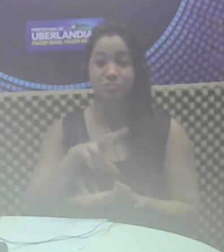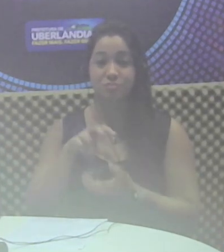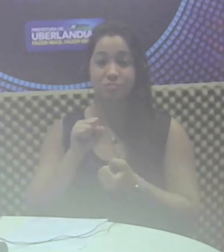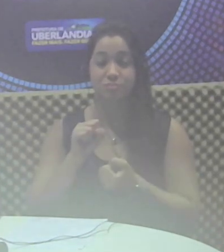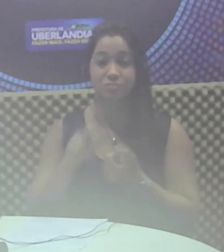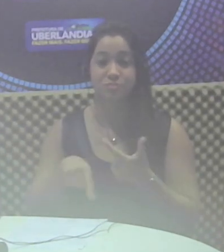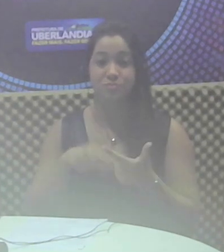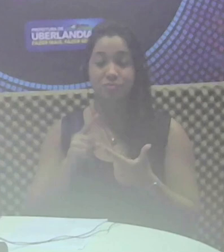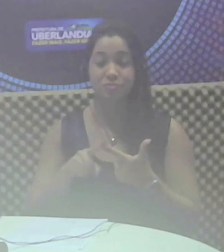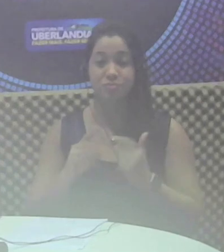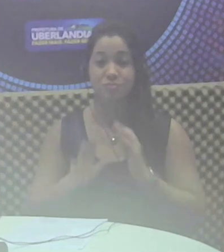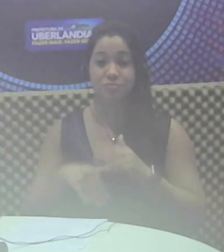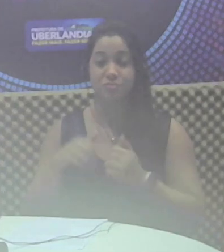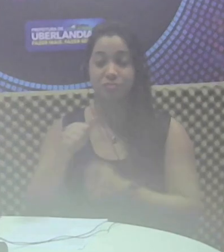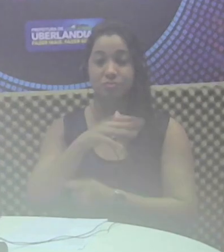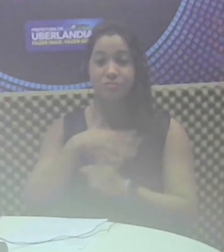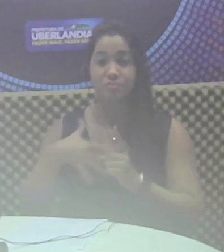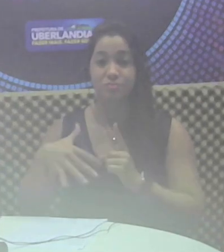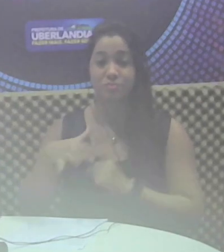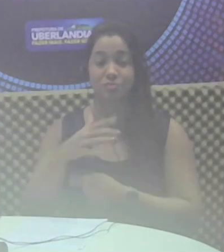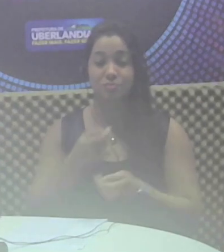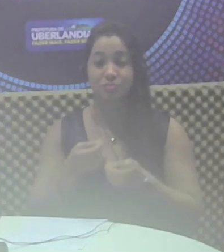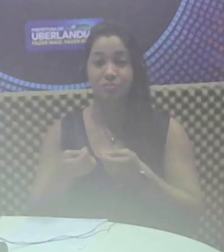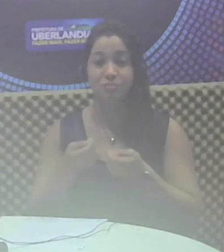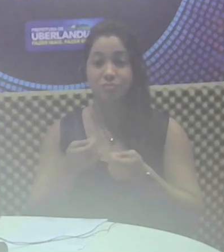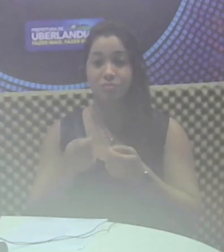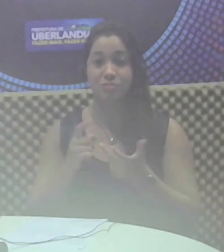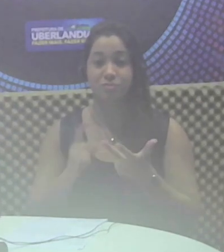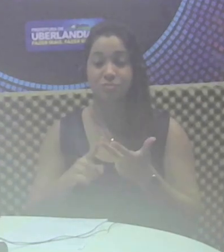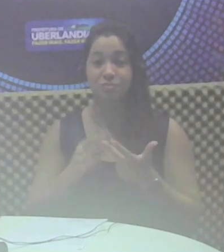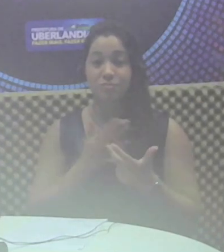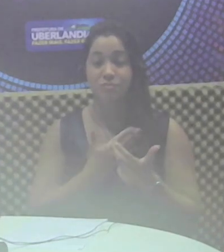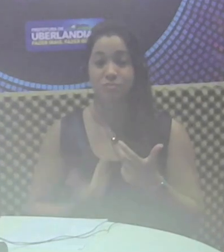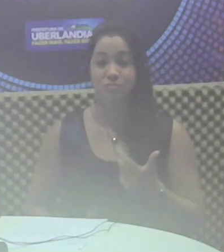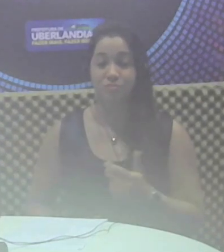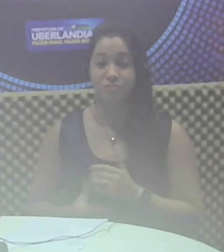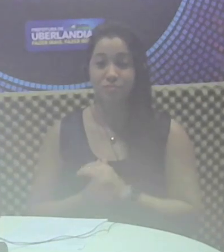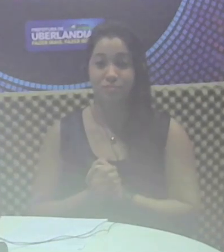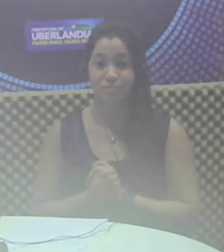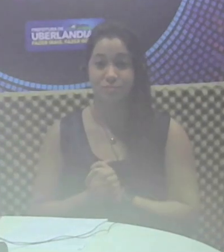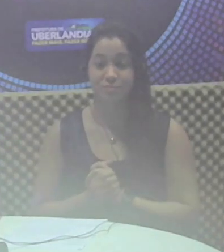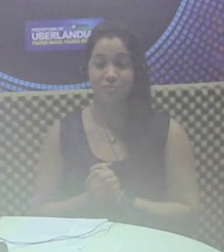sustentabilidade e desenvolvimento socioeconômico e ordem pública.